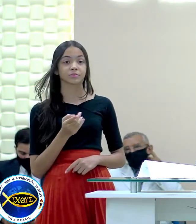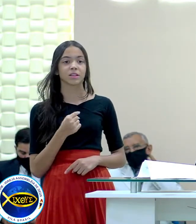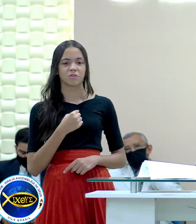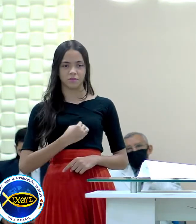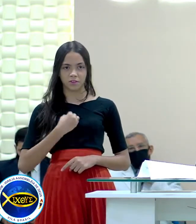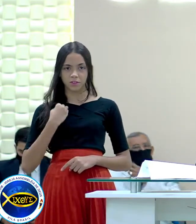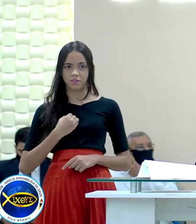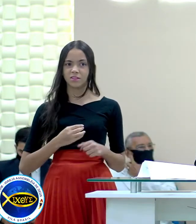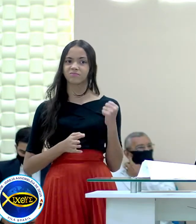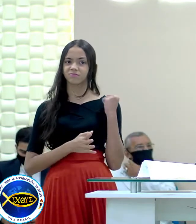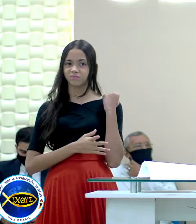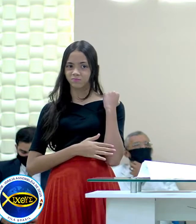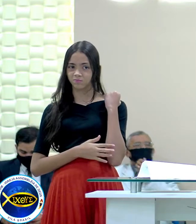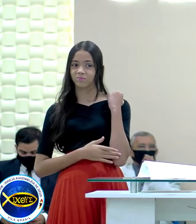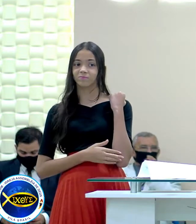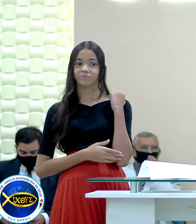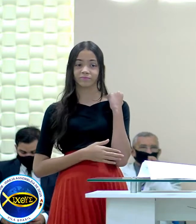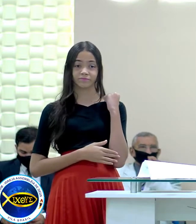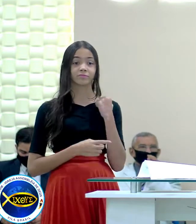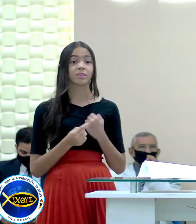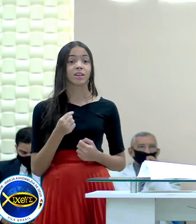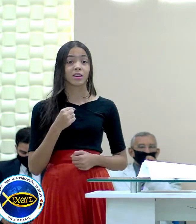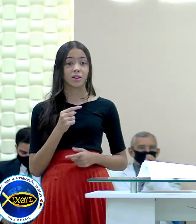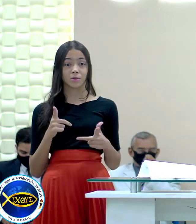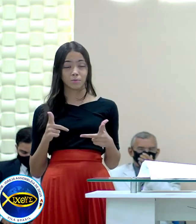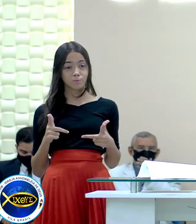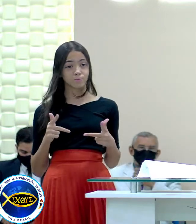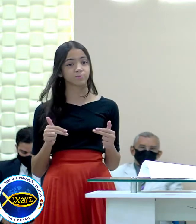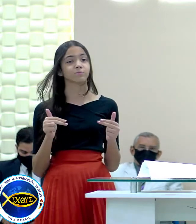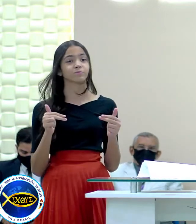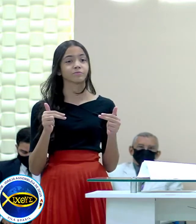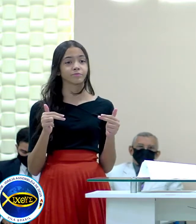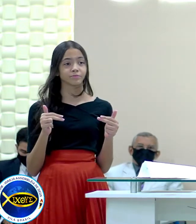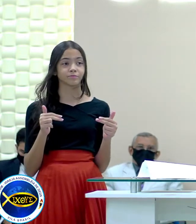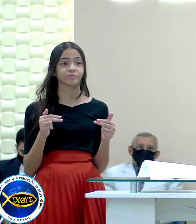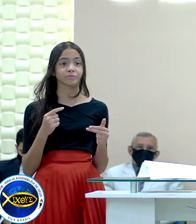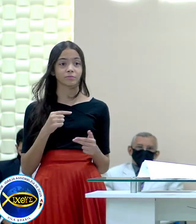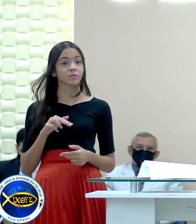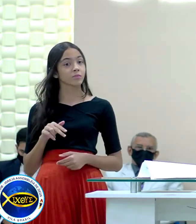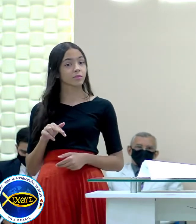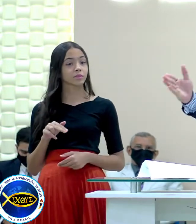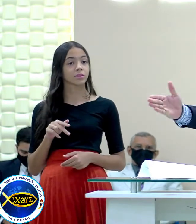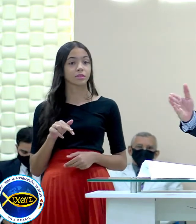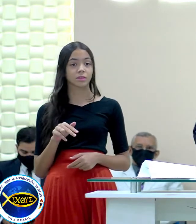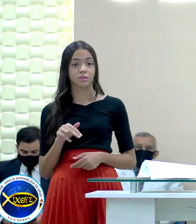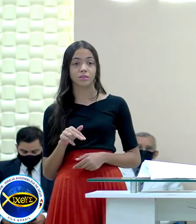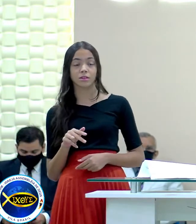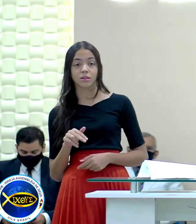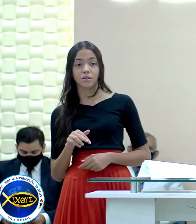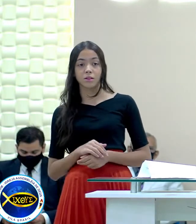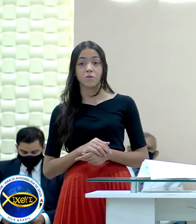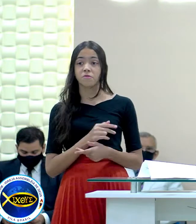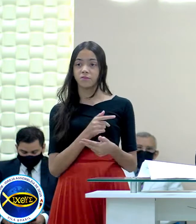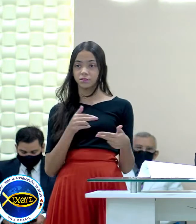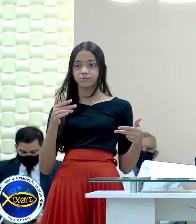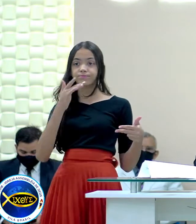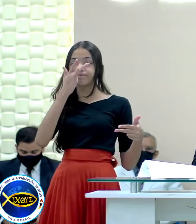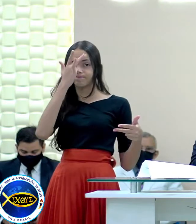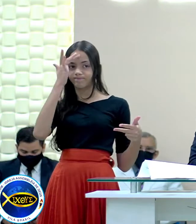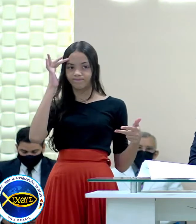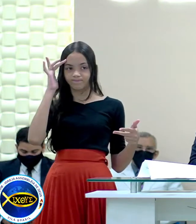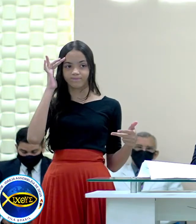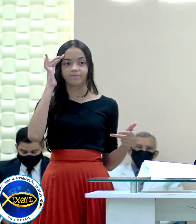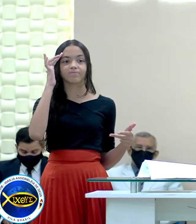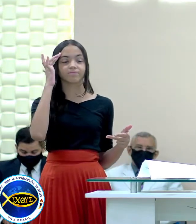jeito, eu era desta forma, eu andava deste jeito e com tais pessoas. Eu disse: